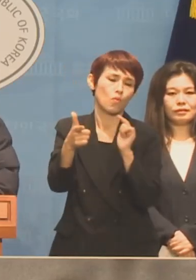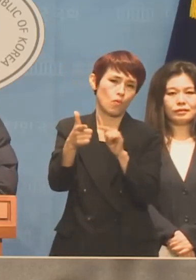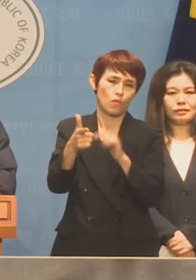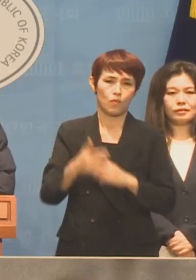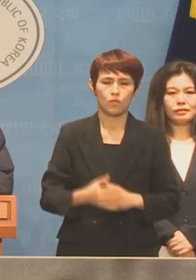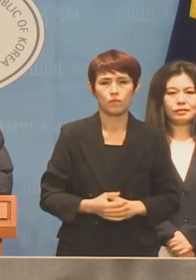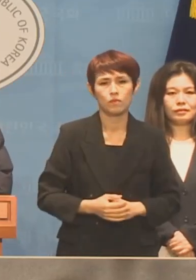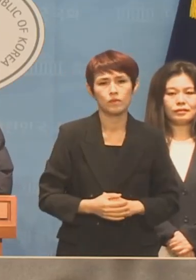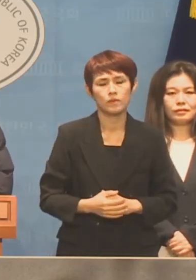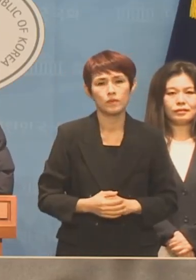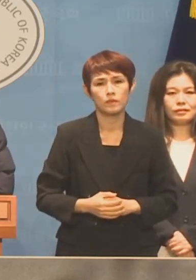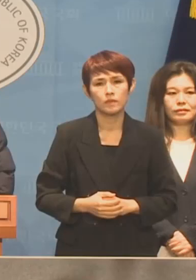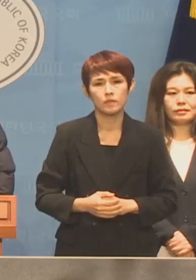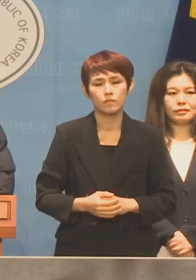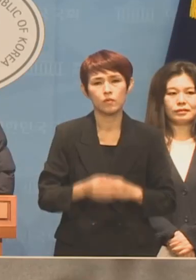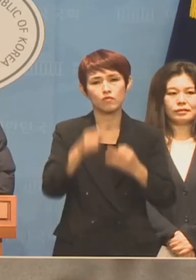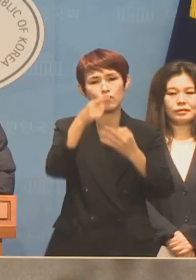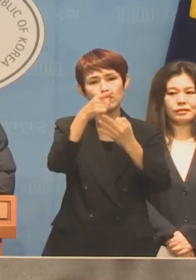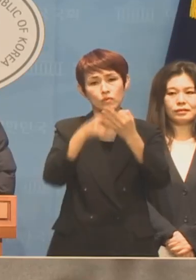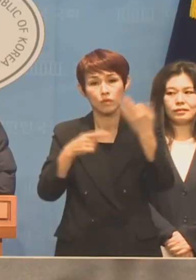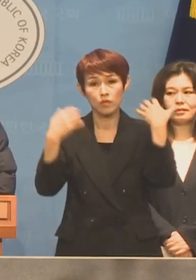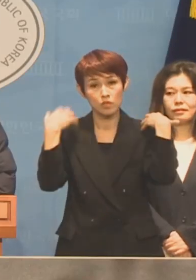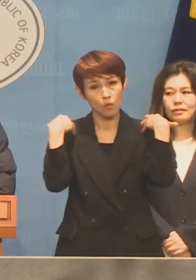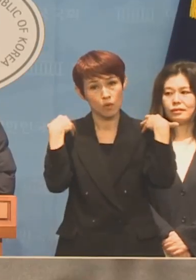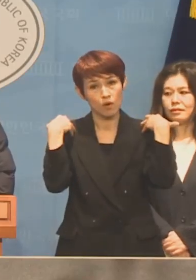지금 현재 윤석열은